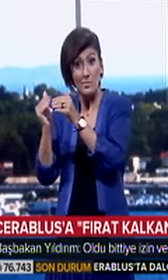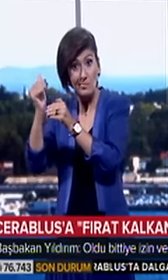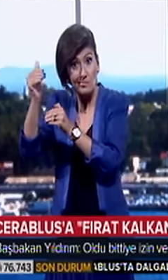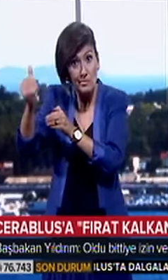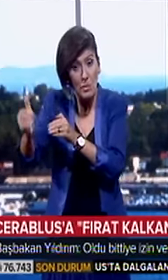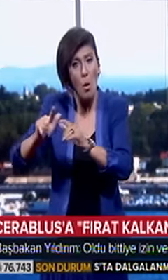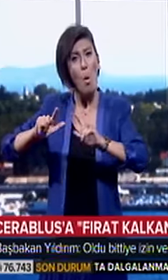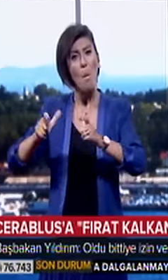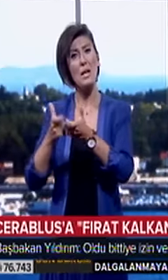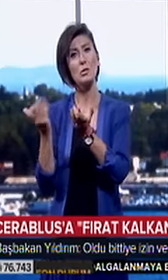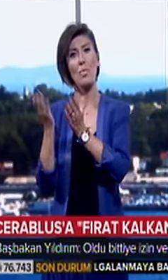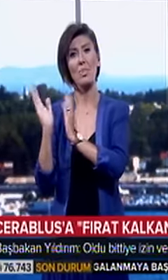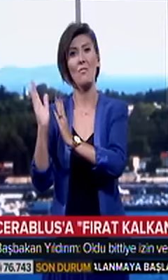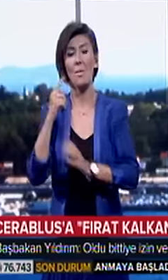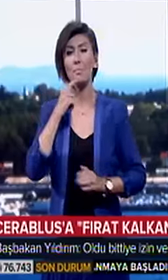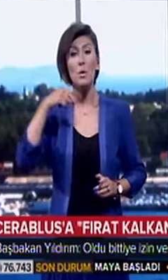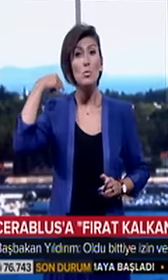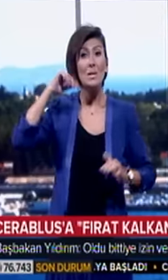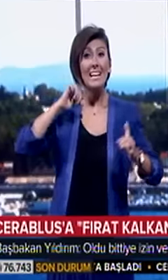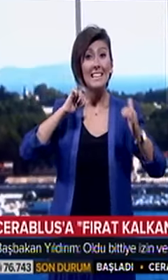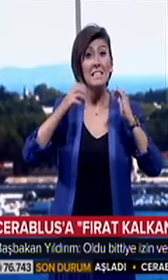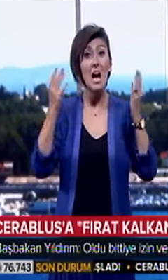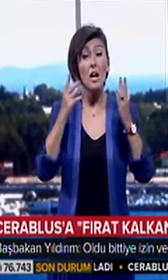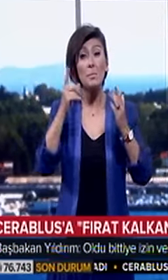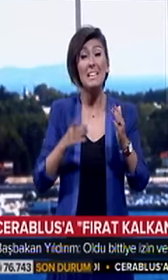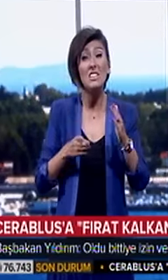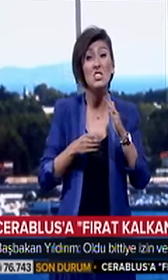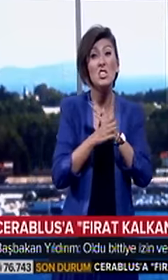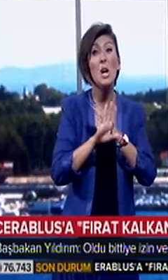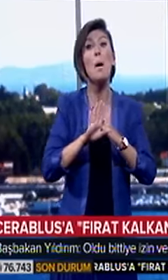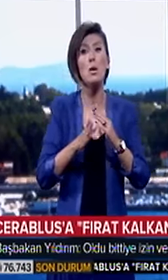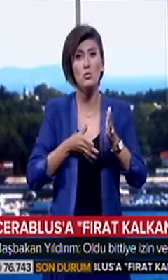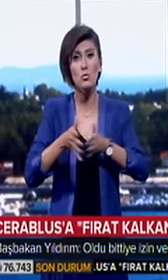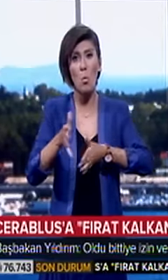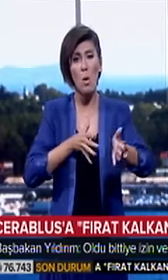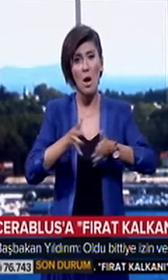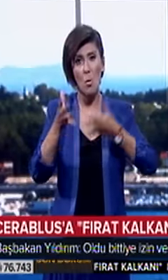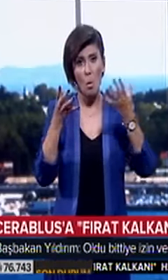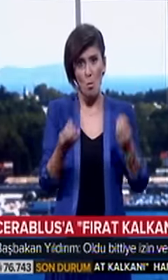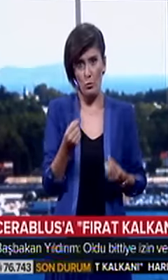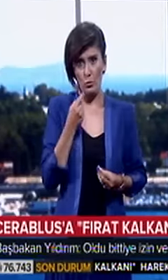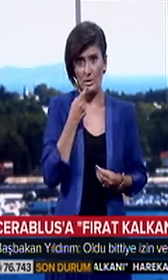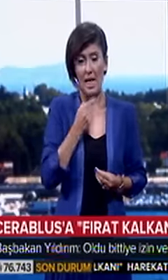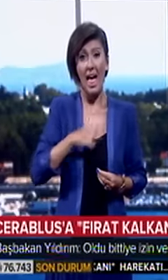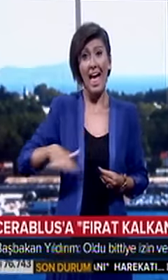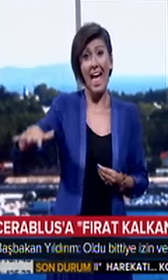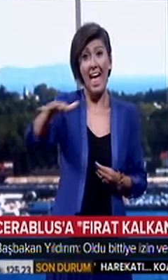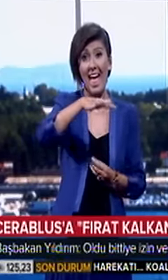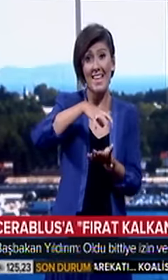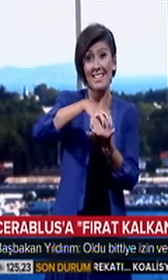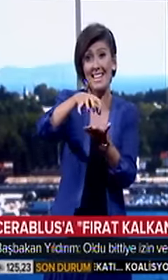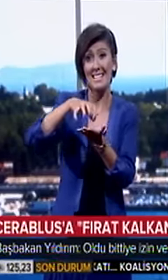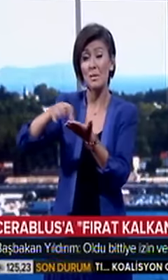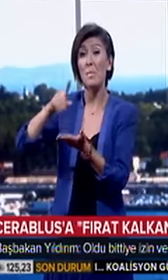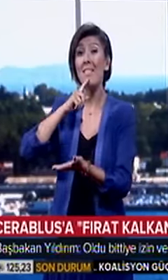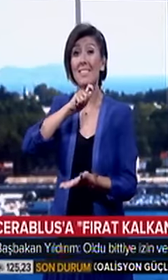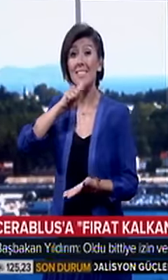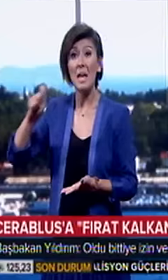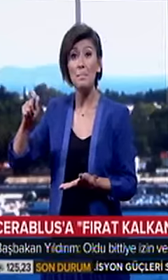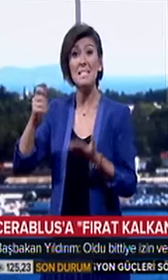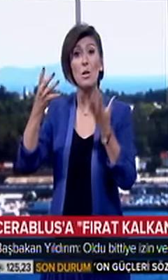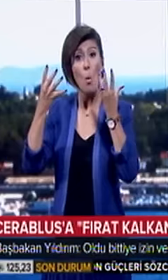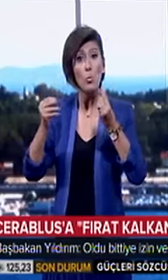devam edeceğini söyledi. Suriye krizi artık bir çıkmaz sokağa döndü diyen başbakan, her kesimin temsil edildiği bir yapının